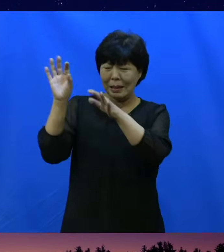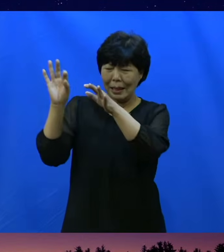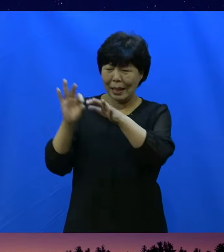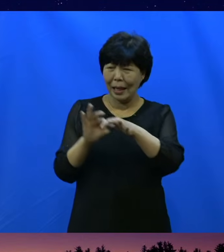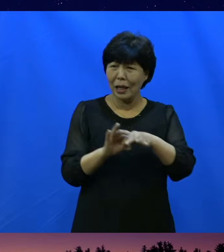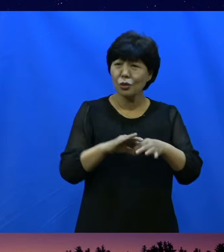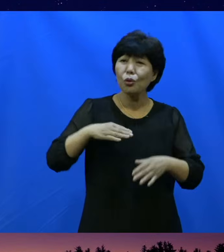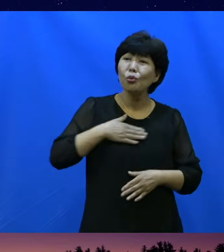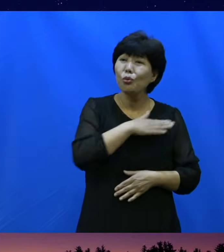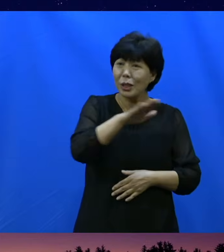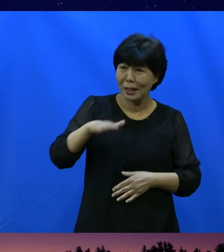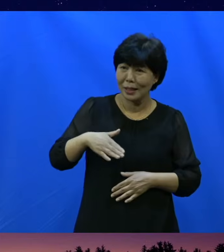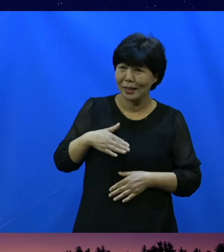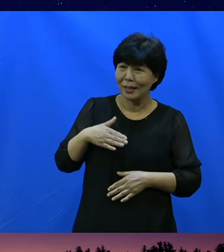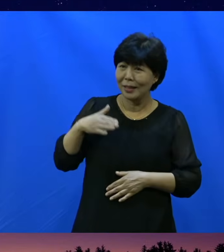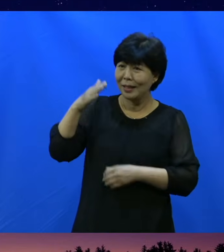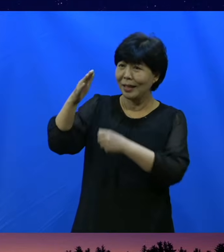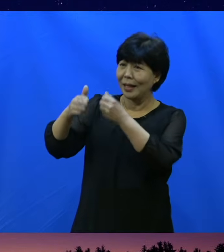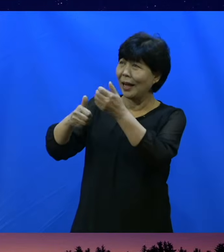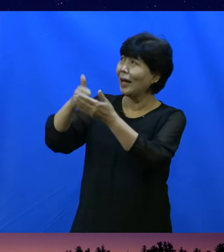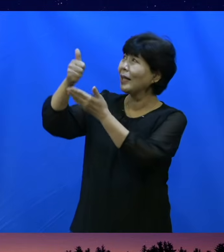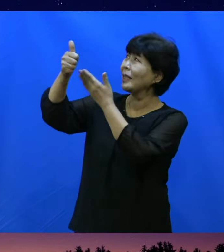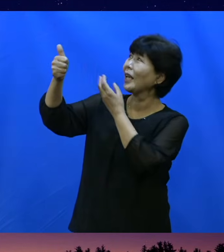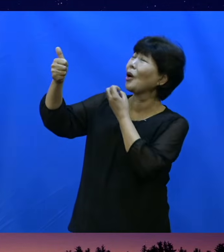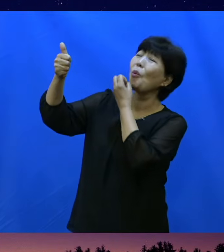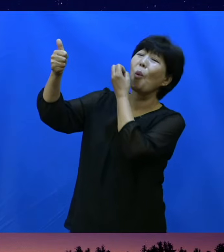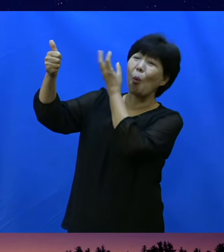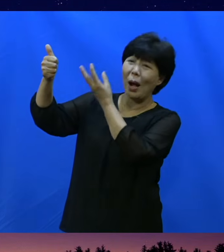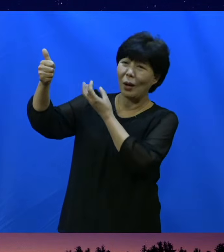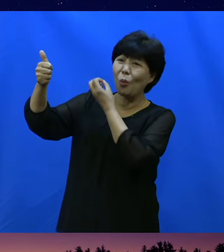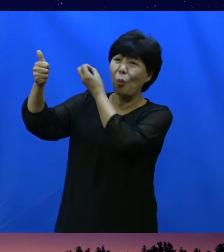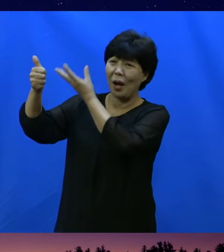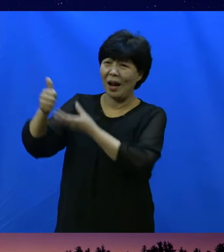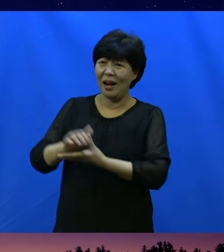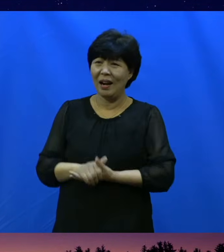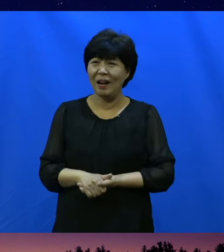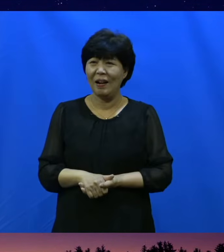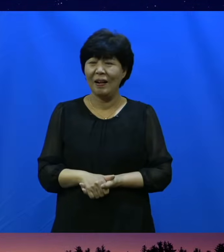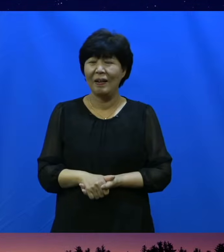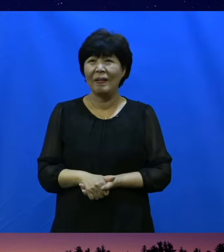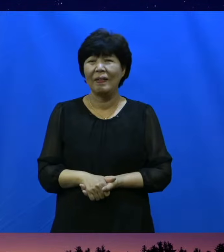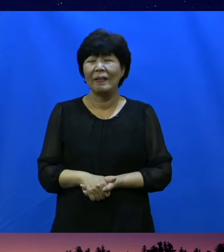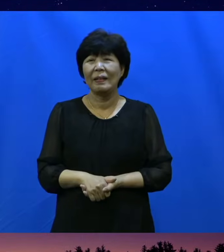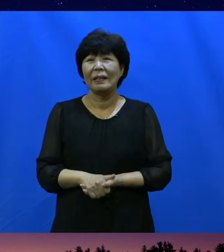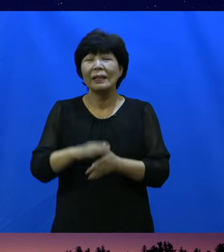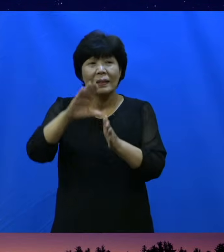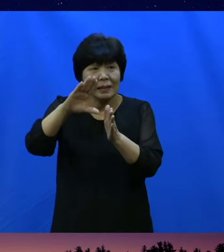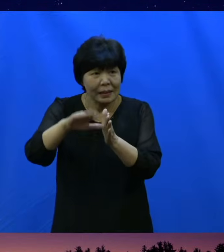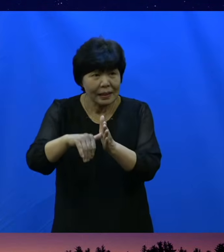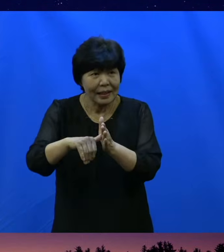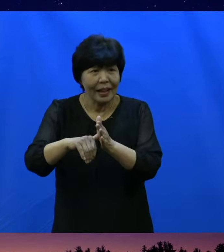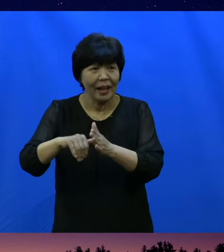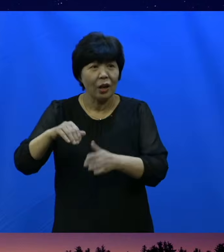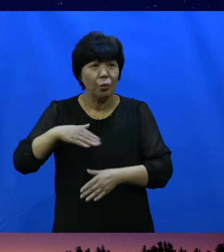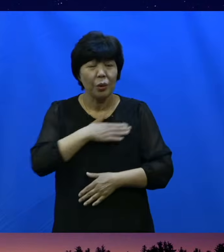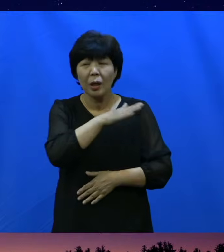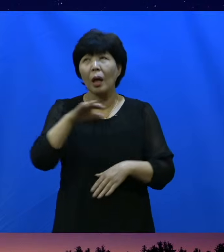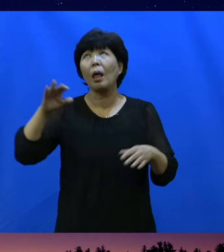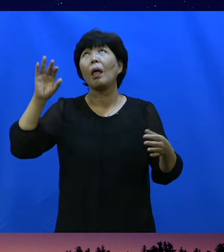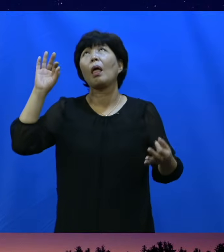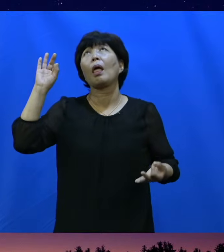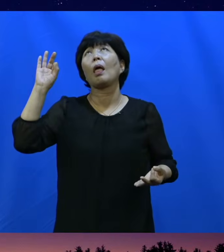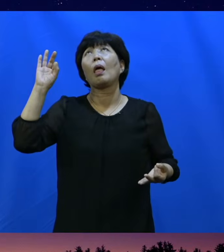겁니다. 틈을 노립니다. 온갖 공세를 퍼붓습니다. 그때 우리가 가만히 있어서는 안